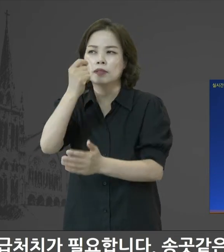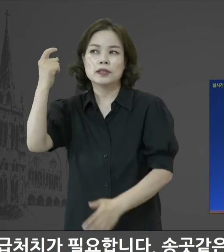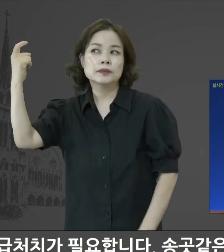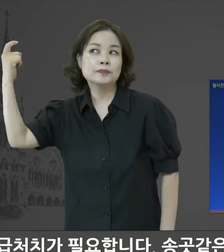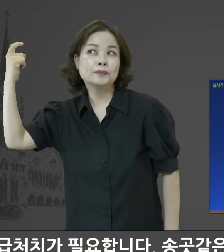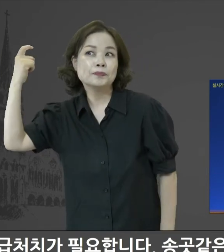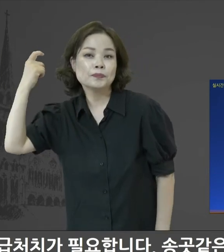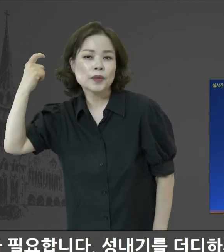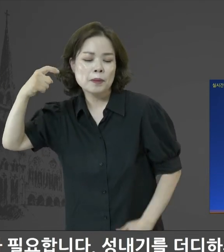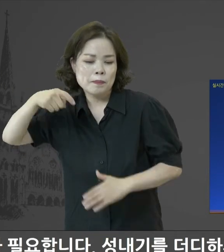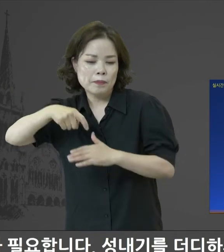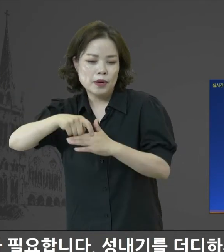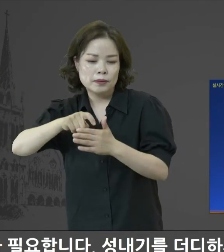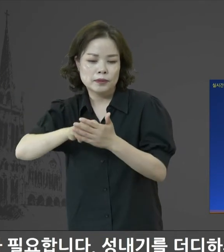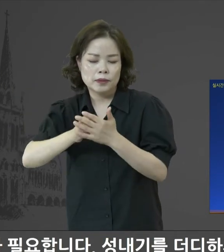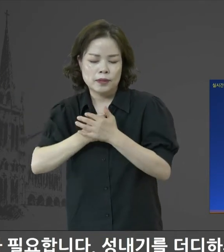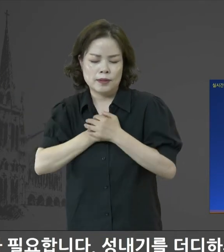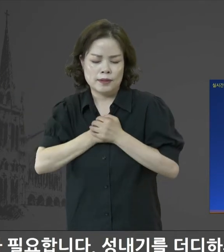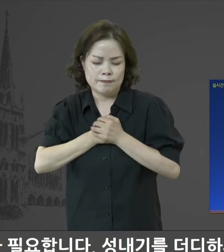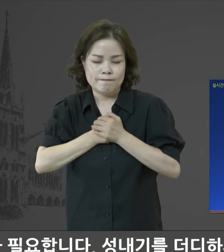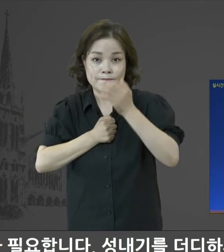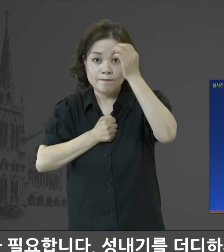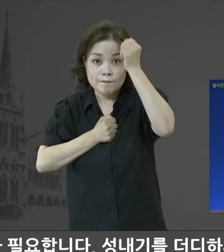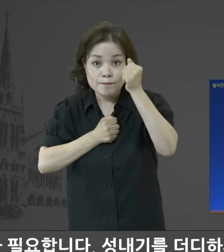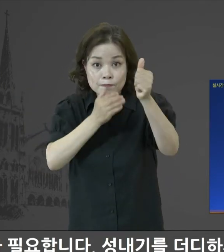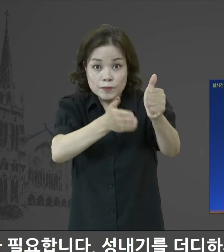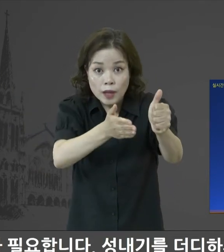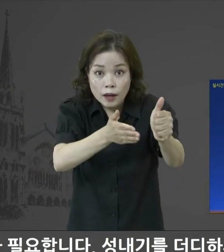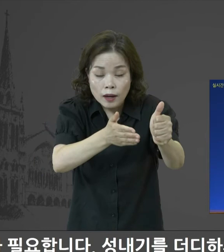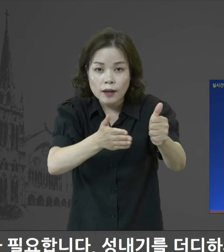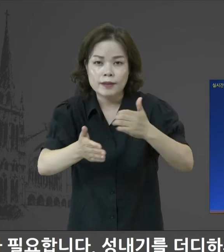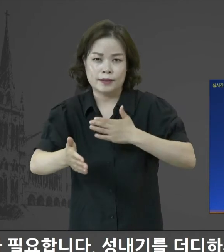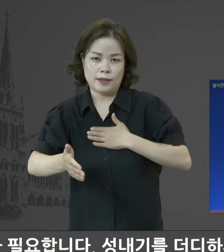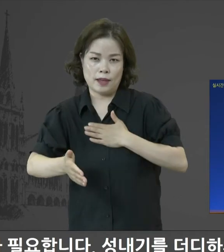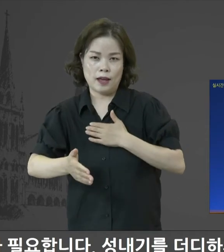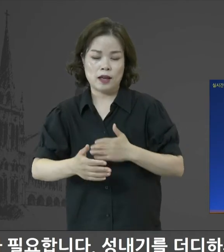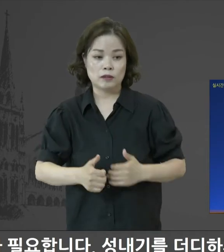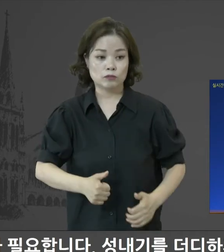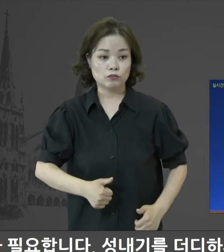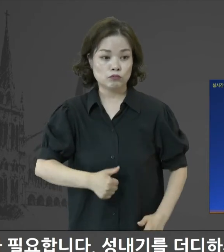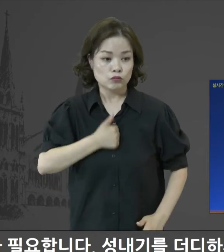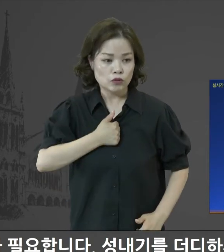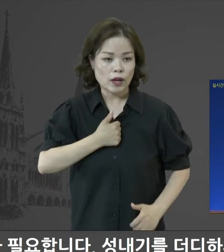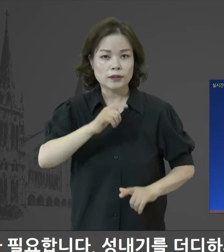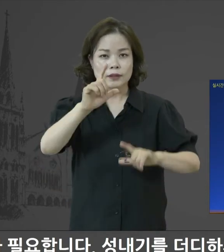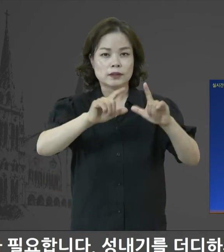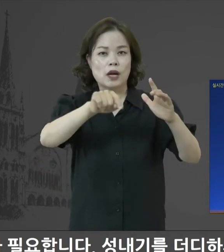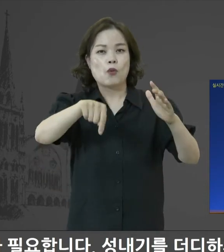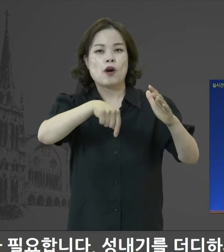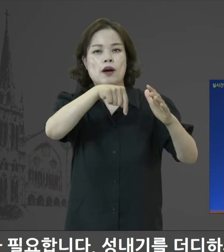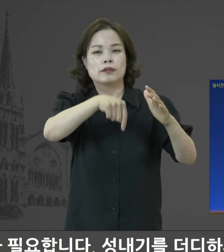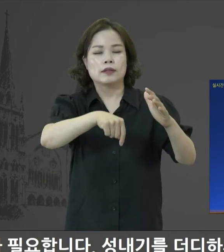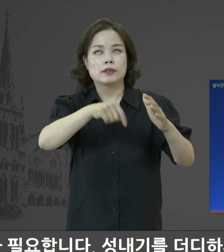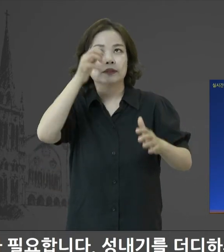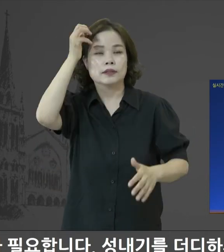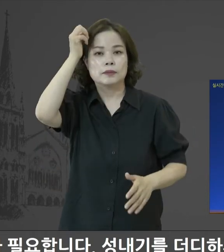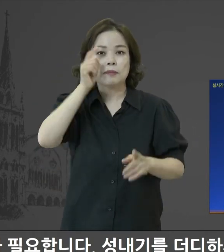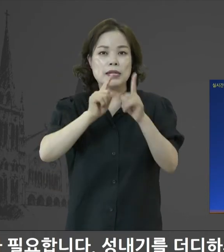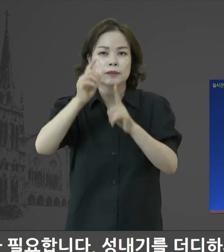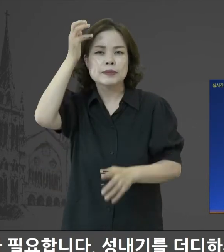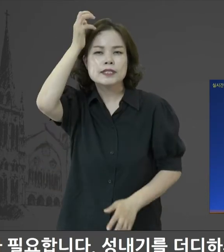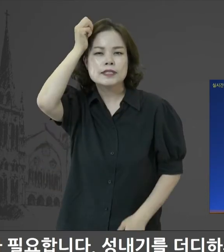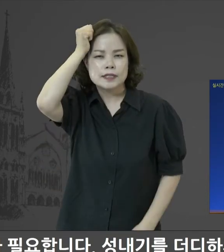음성을 마음속에 담아두는 겁니다. 그리고 내가 분노하는 상황 속에서 그 말씀이 기억날